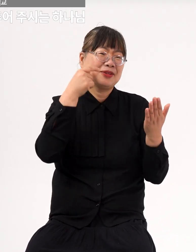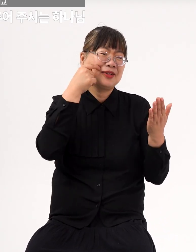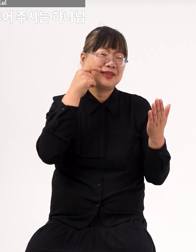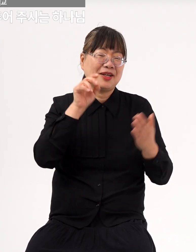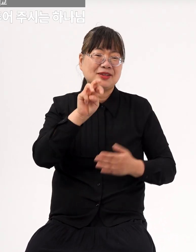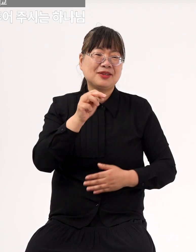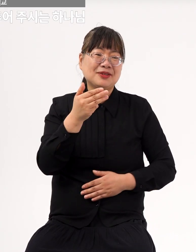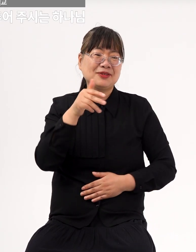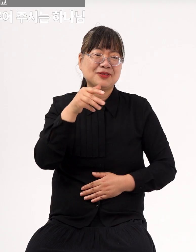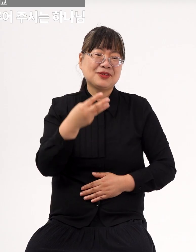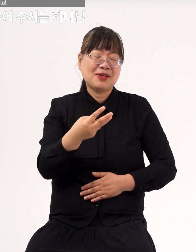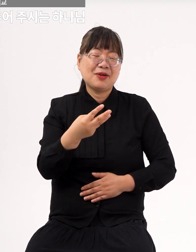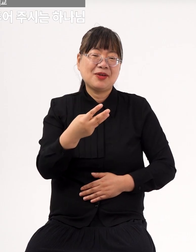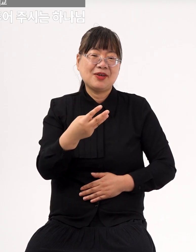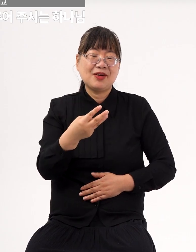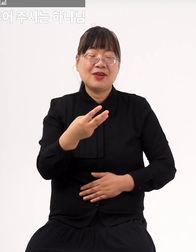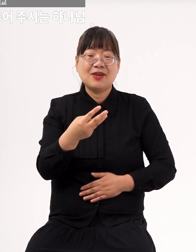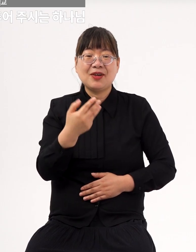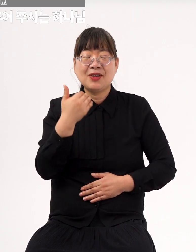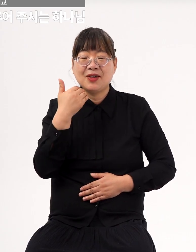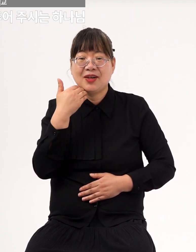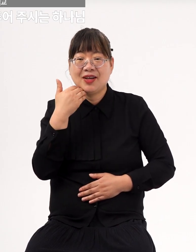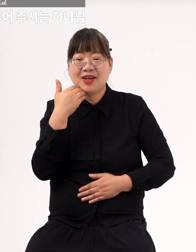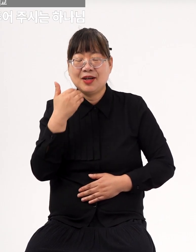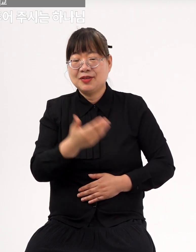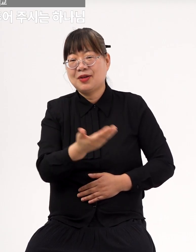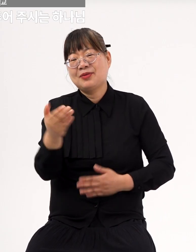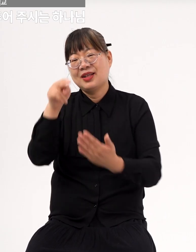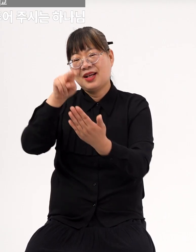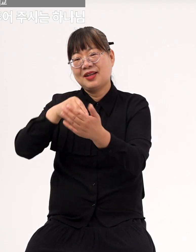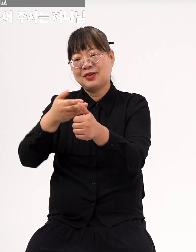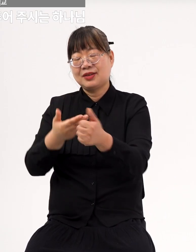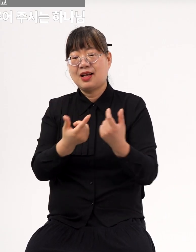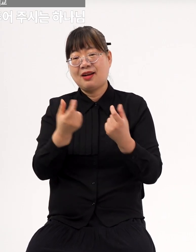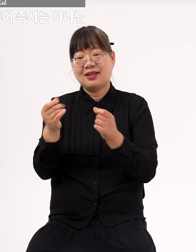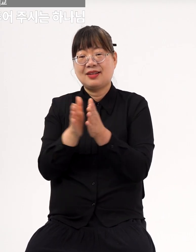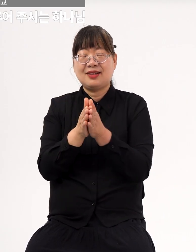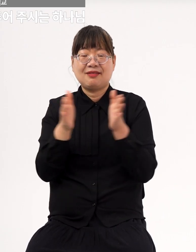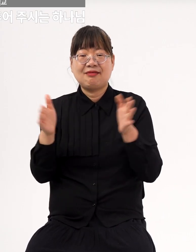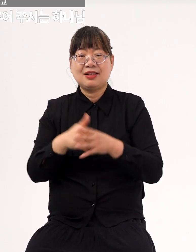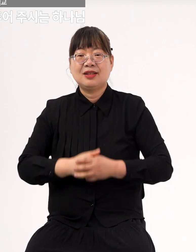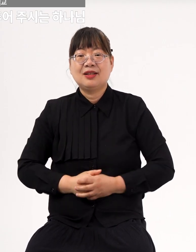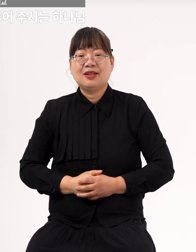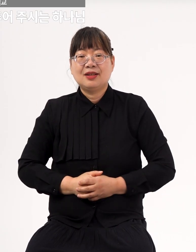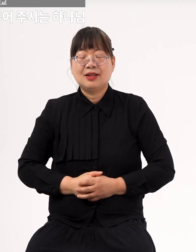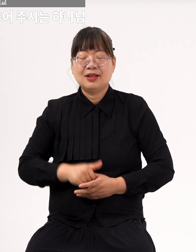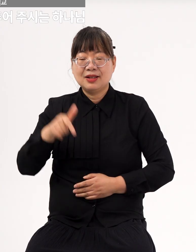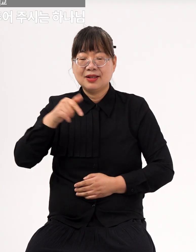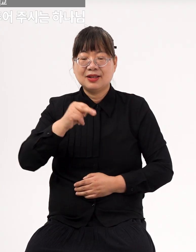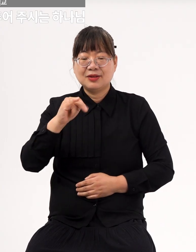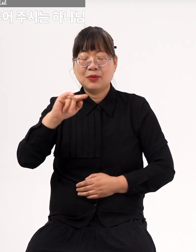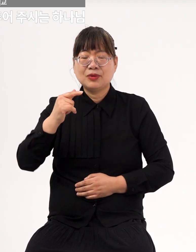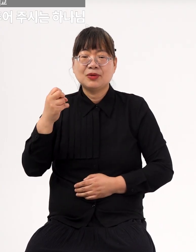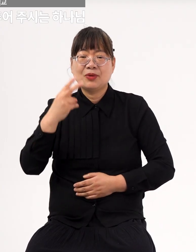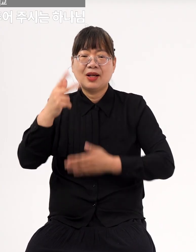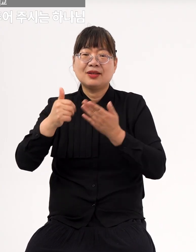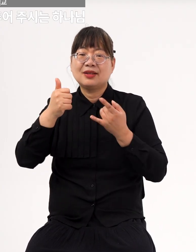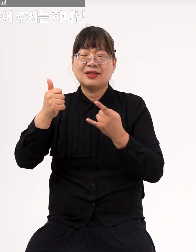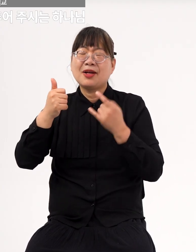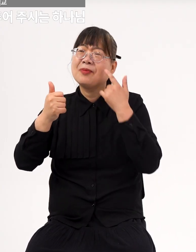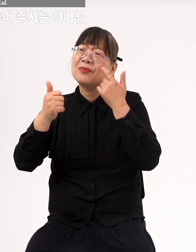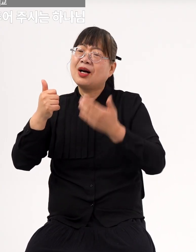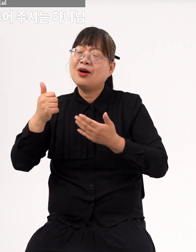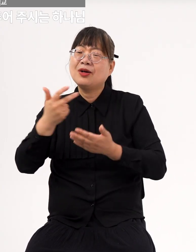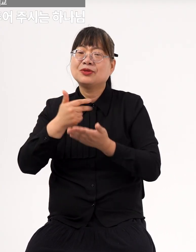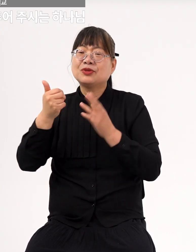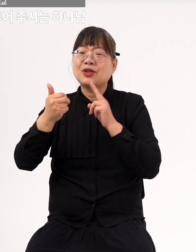39절. 39절은 여러분들이 읽으세요. 다 같이 시작. 기드온이 또 하나님께